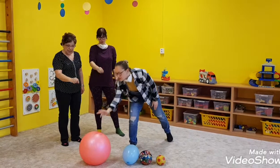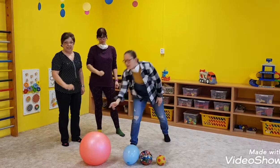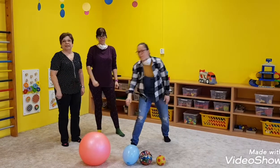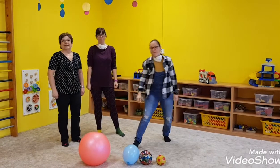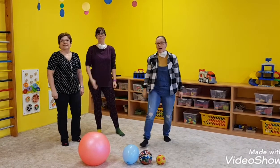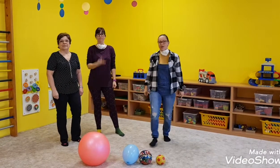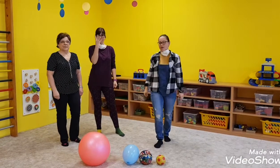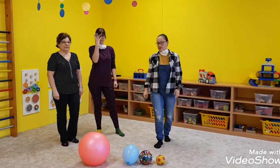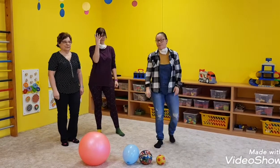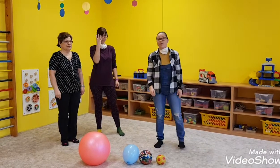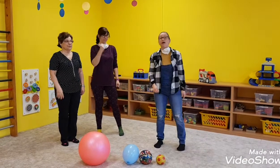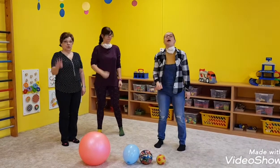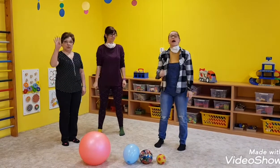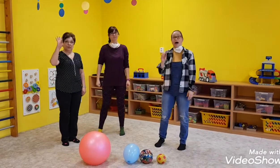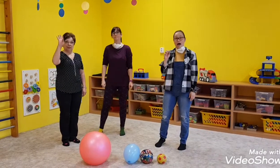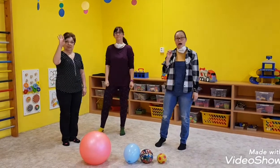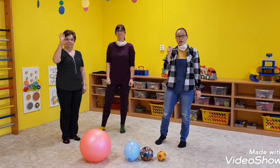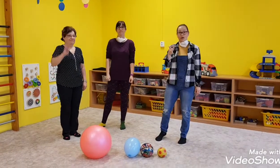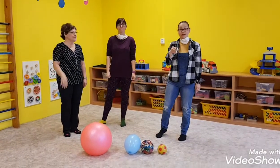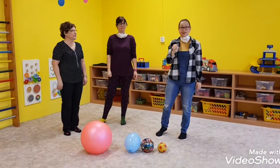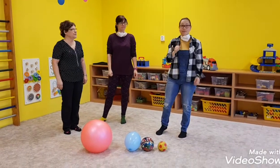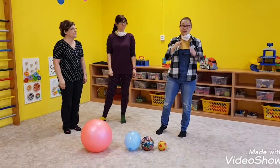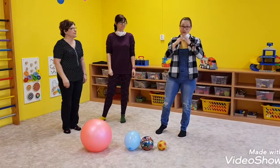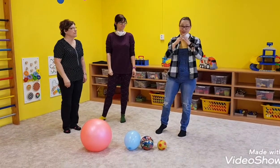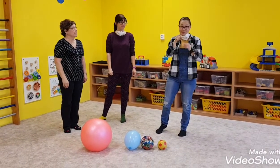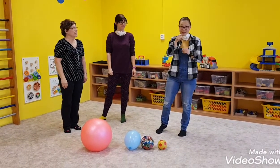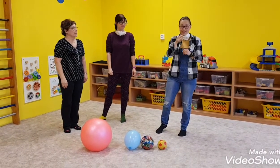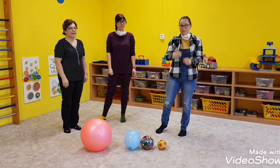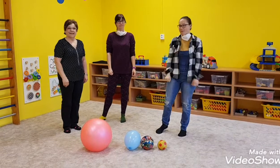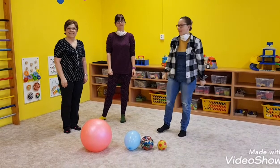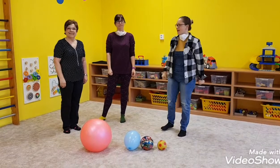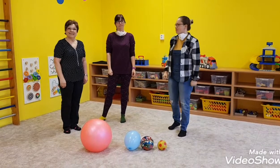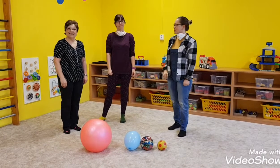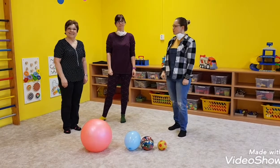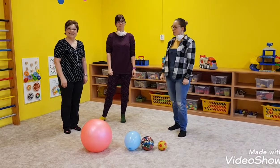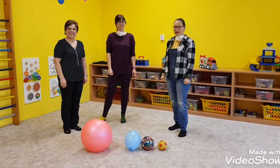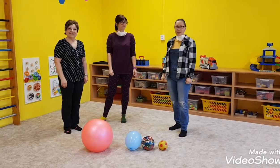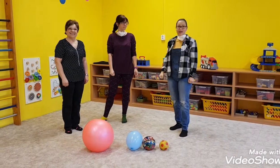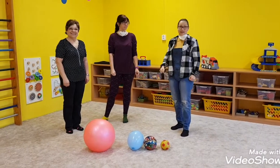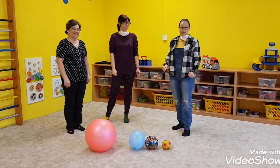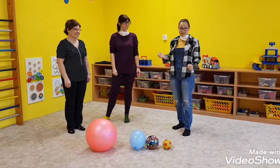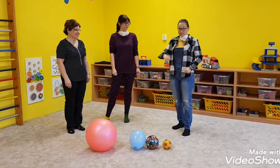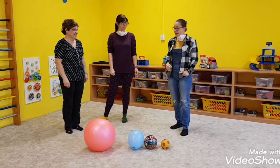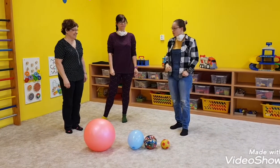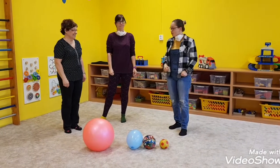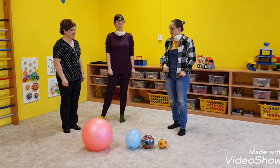čtyři balony. A kolik jich máš doma ty? Super. Tak jdeme na to, holky.